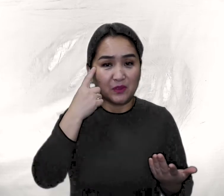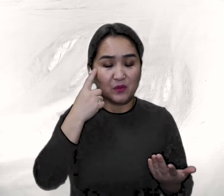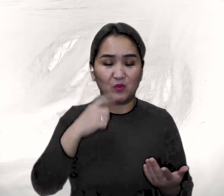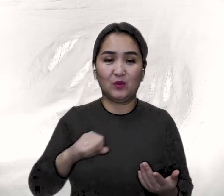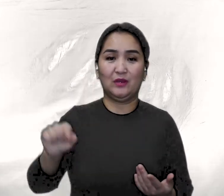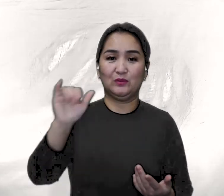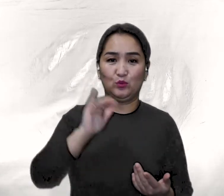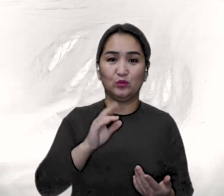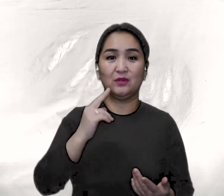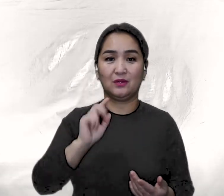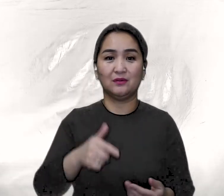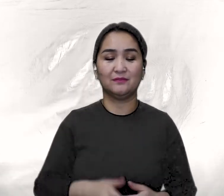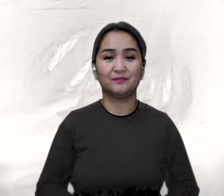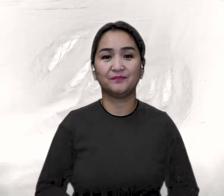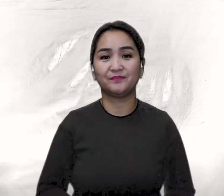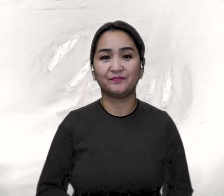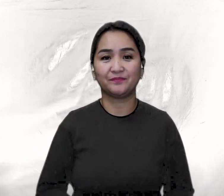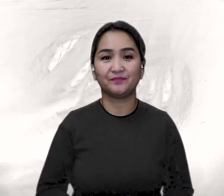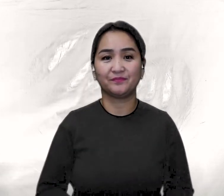асуудал үүсэж байна. За